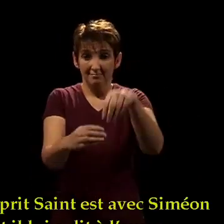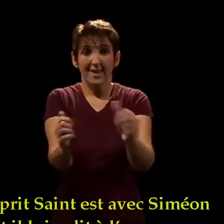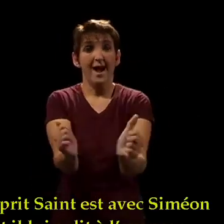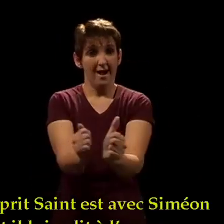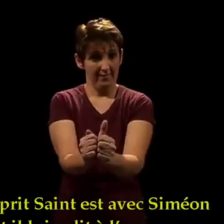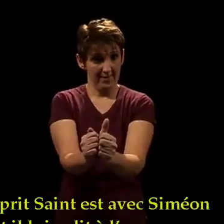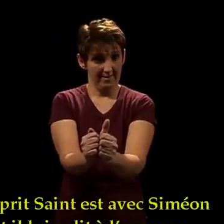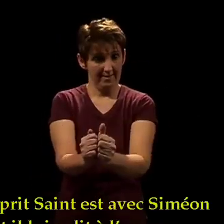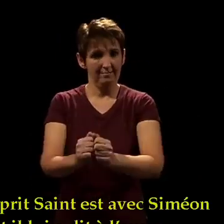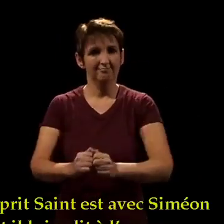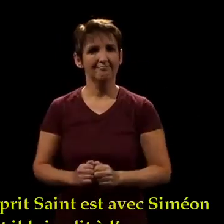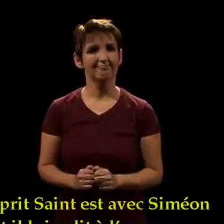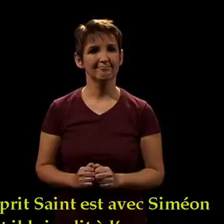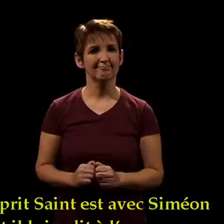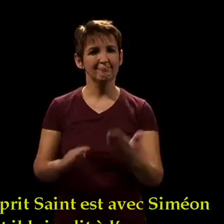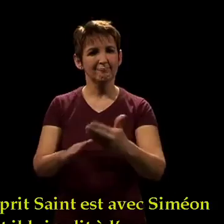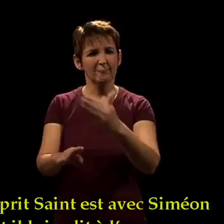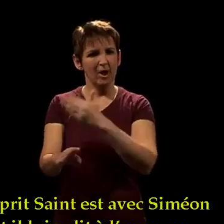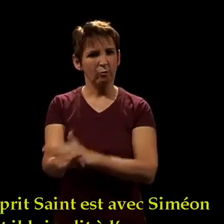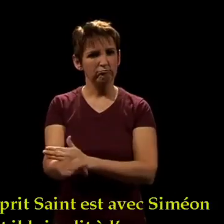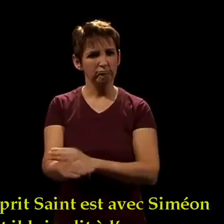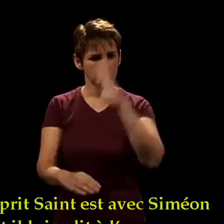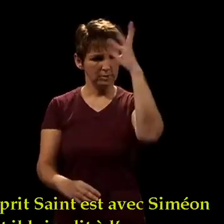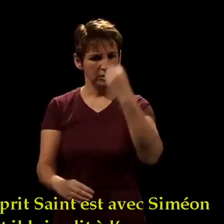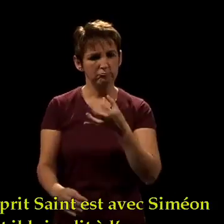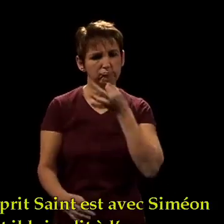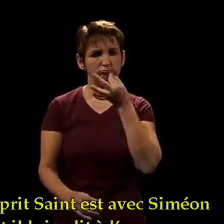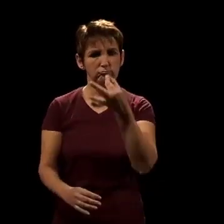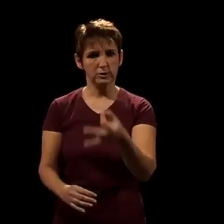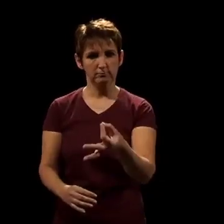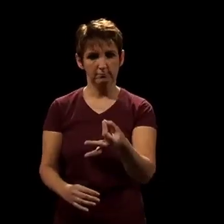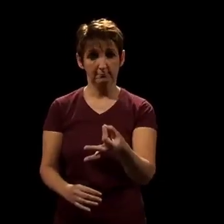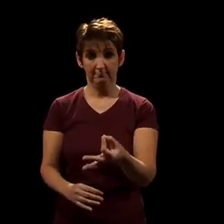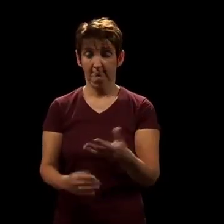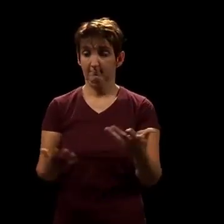L'Esprit Saint est avec Siméon et il lui a dit à l'avance: